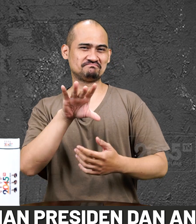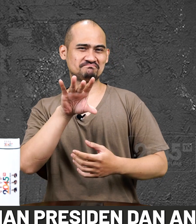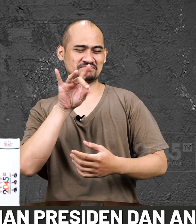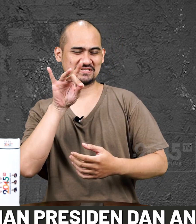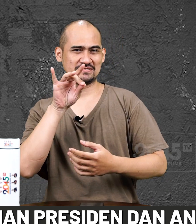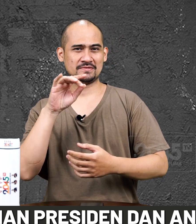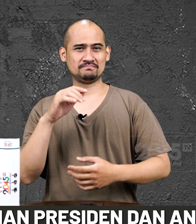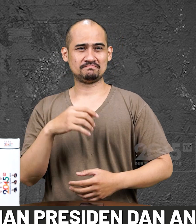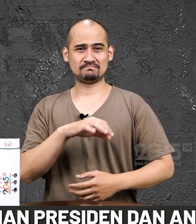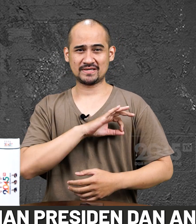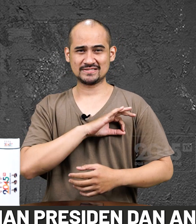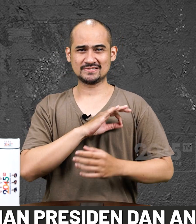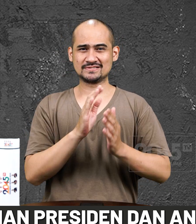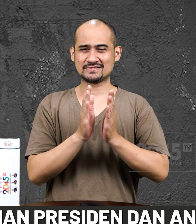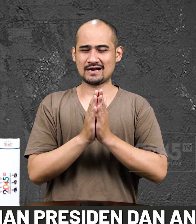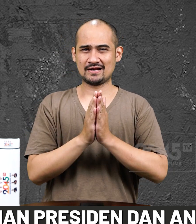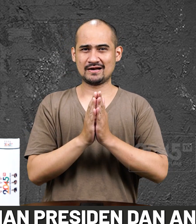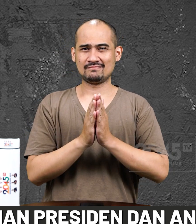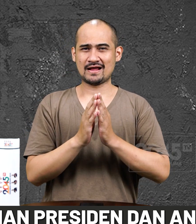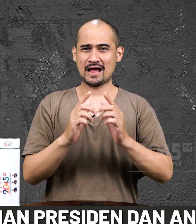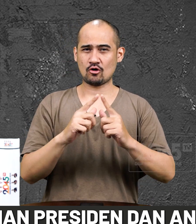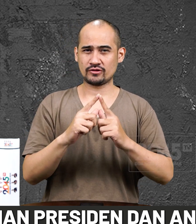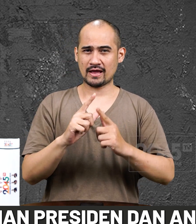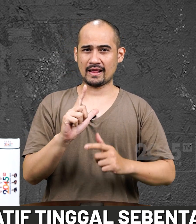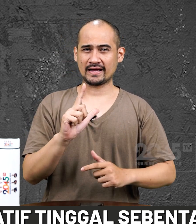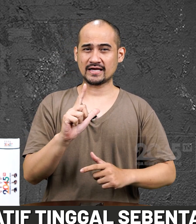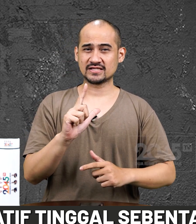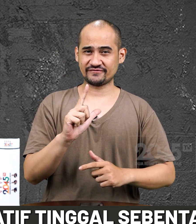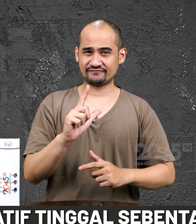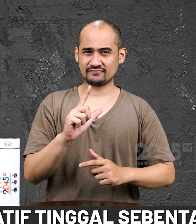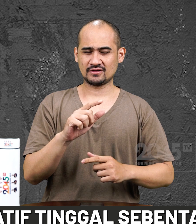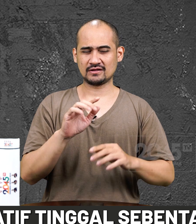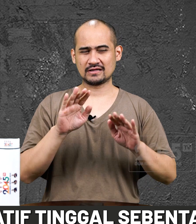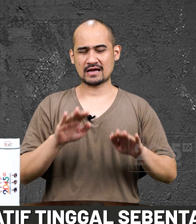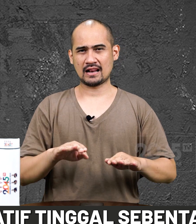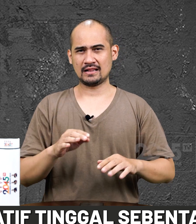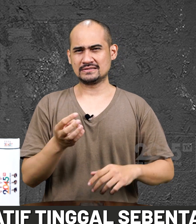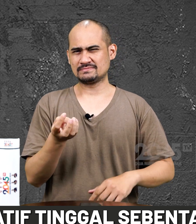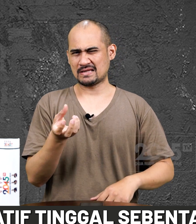Pemilihan presiden dan anggota legislatif tinggal sebentar lagi, tinggal 7 bulan lagi.